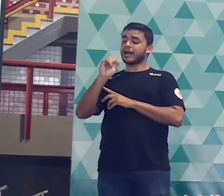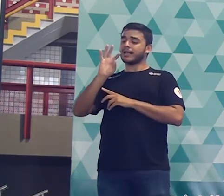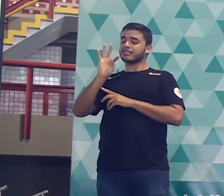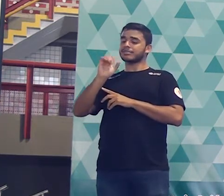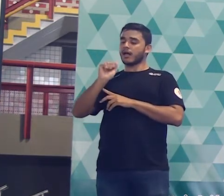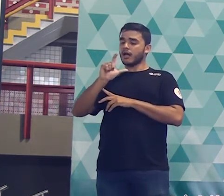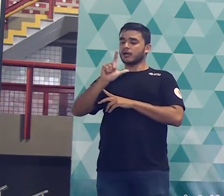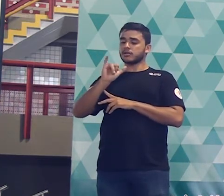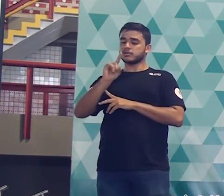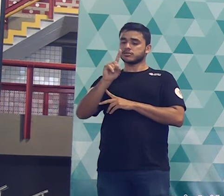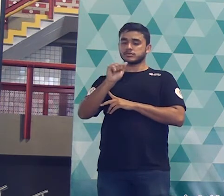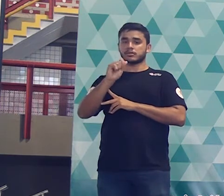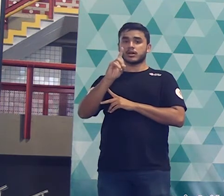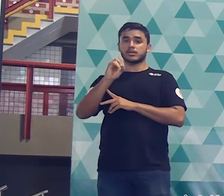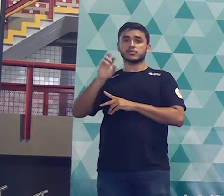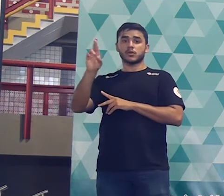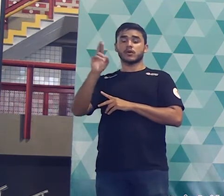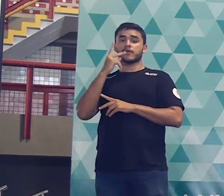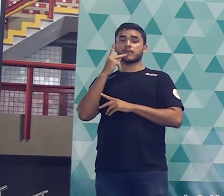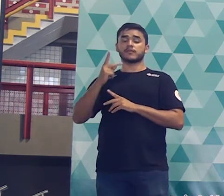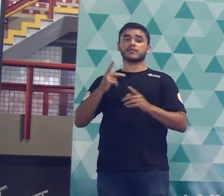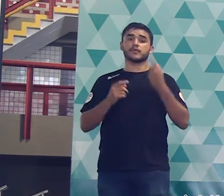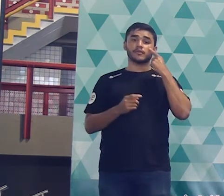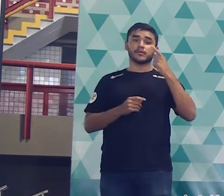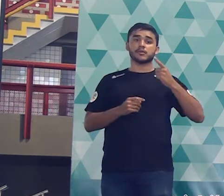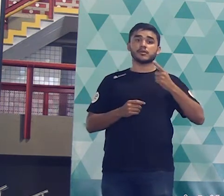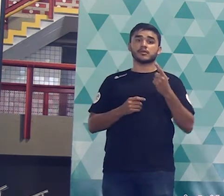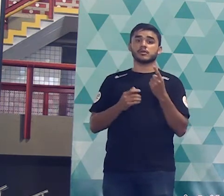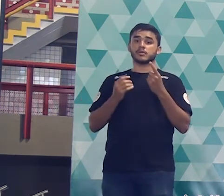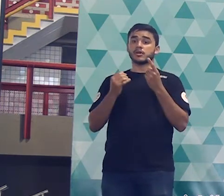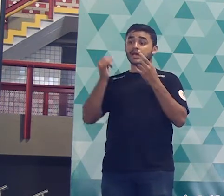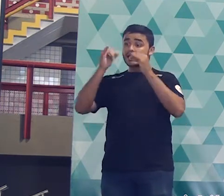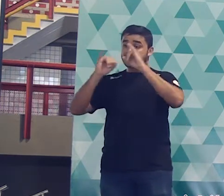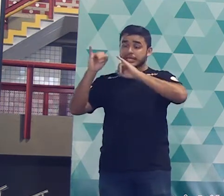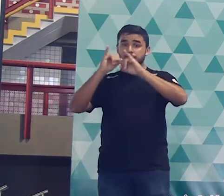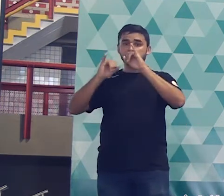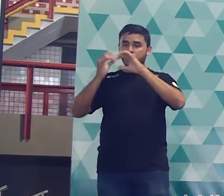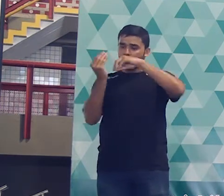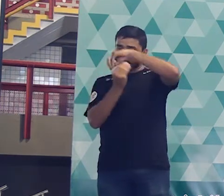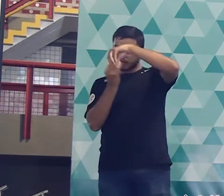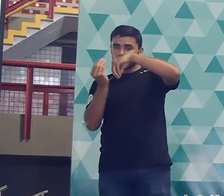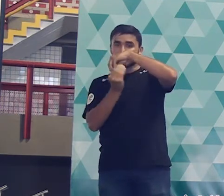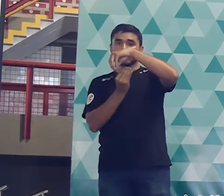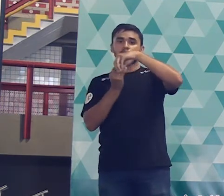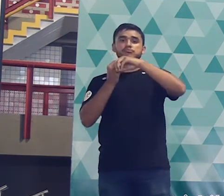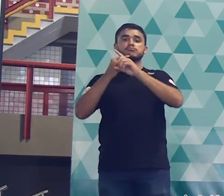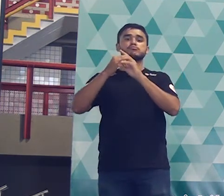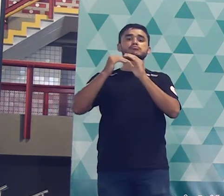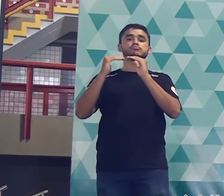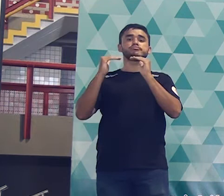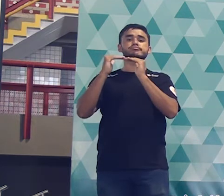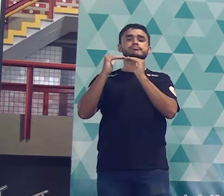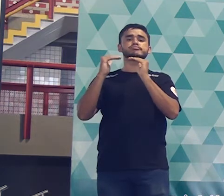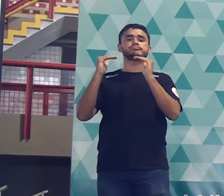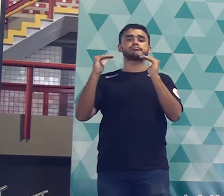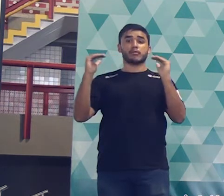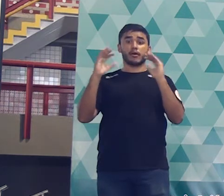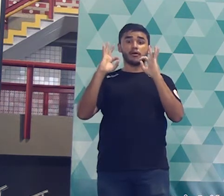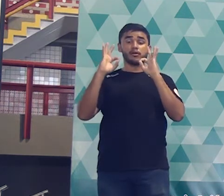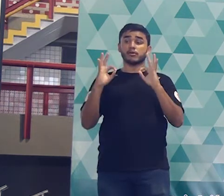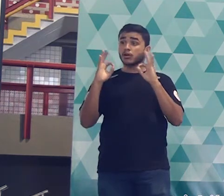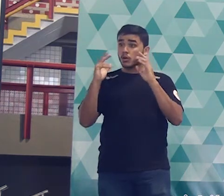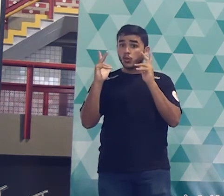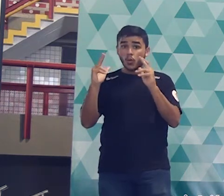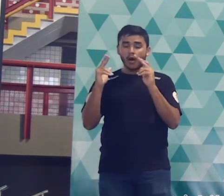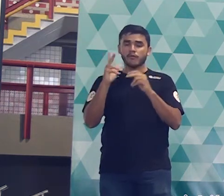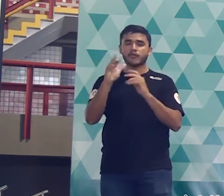chegar ao equilíbrio químico, ó, chegar ao equilíbrio químico de forma mais rápida. Mas a quantidade de calor liberada ou